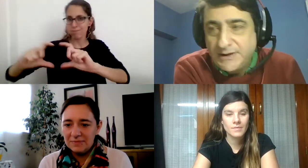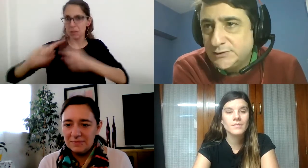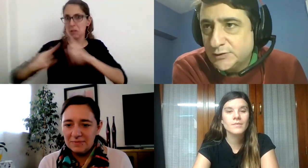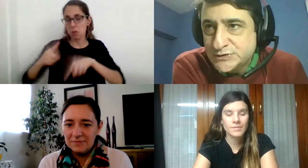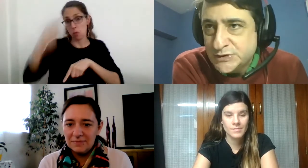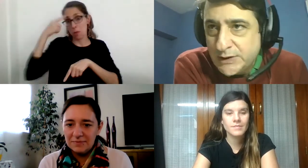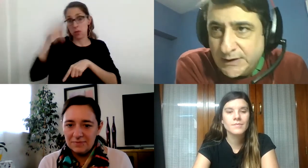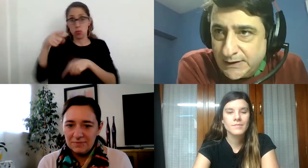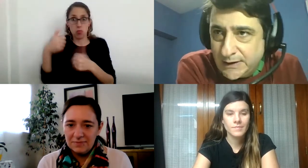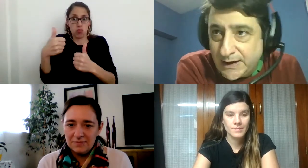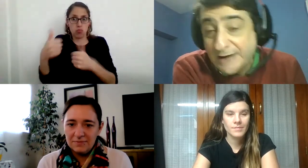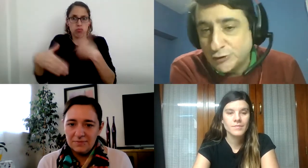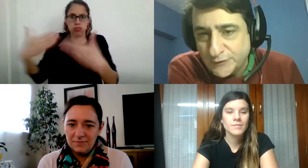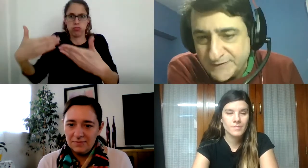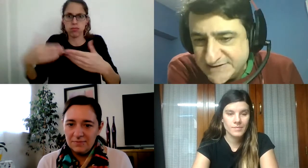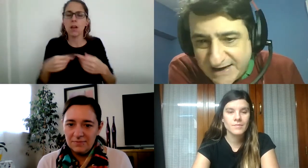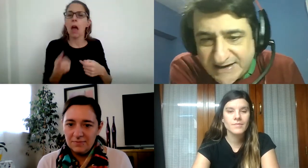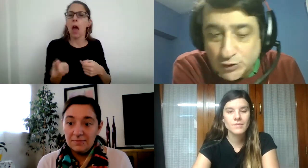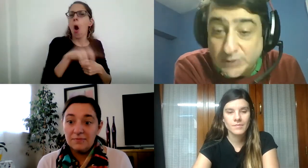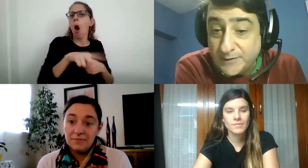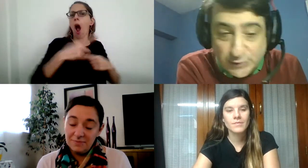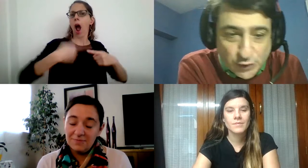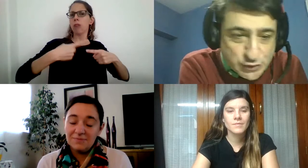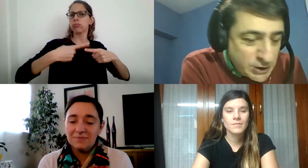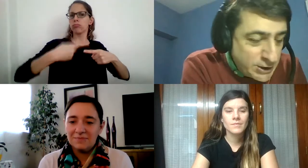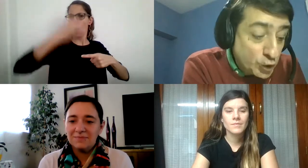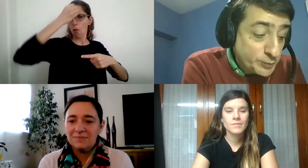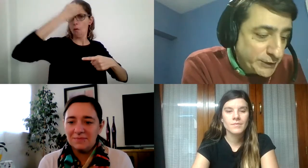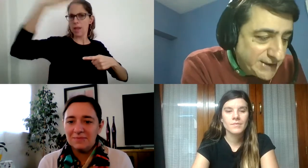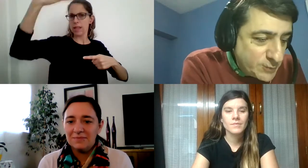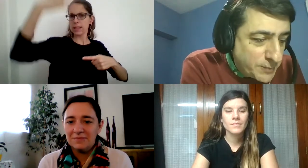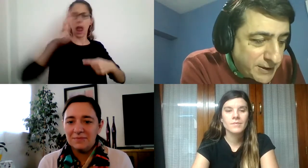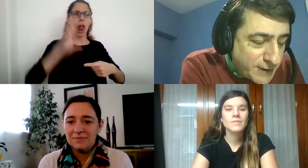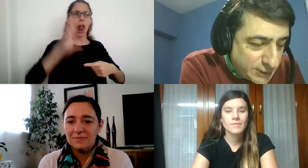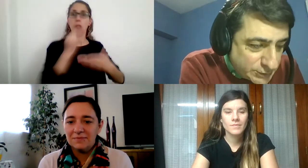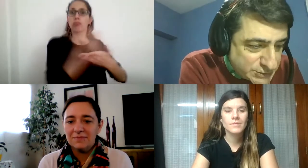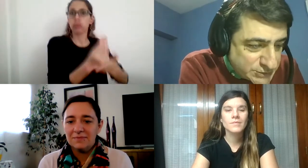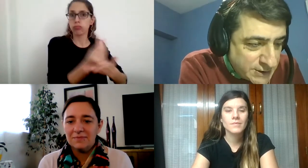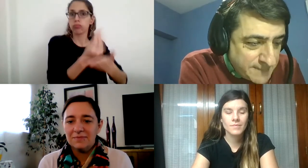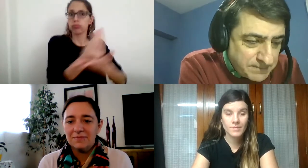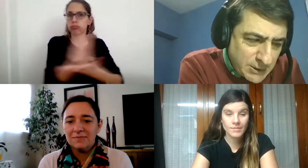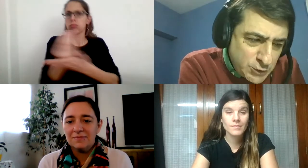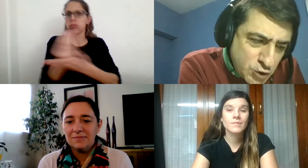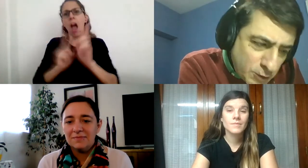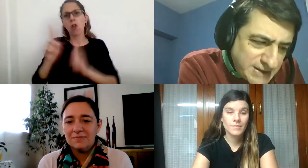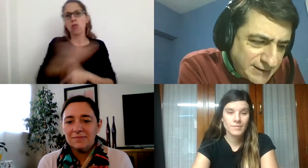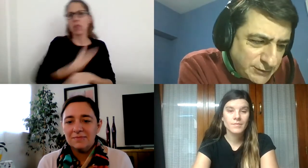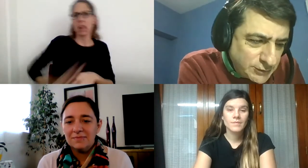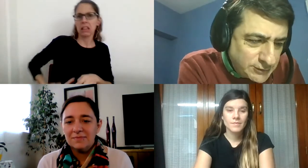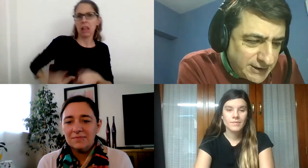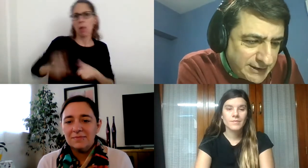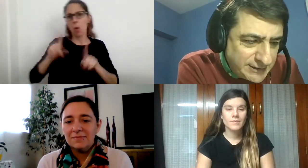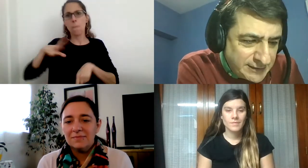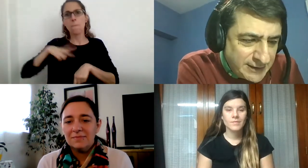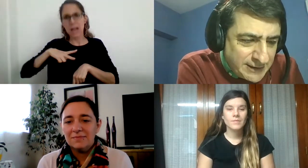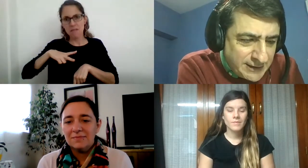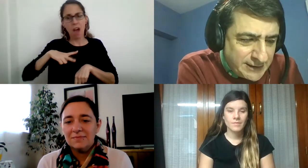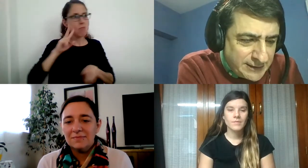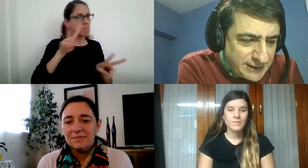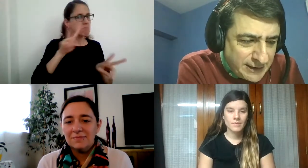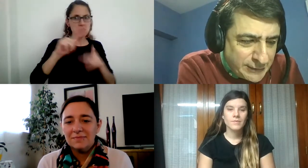en eventos, en actos oficiales o en eventos corporativos privados. No vi tanto